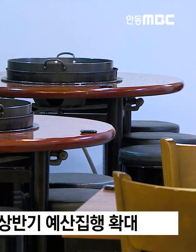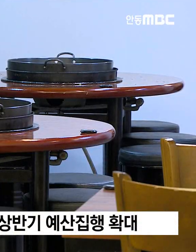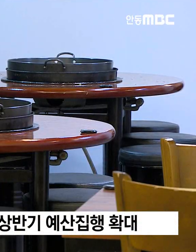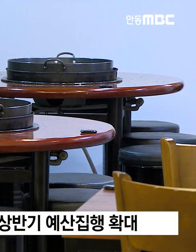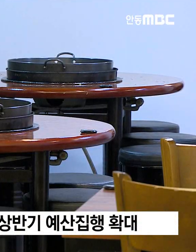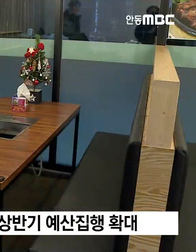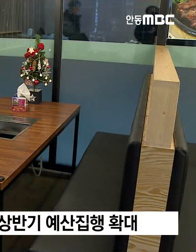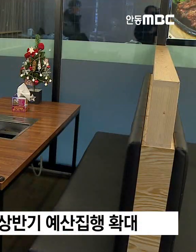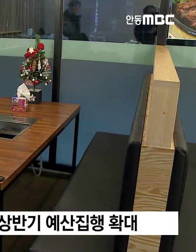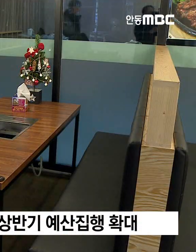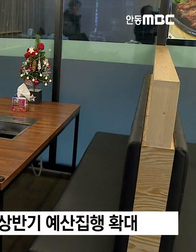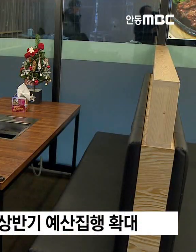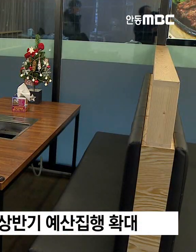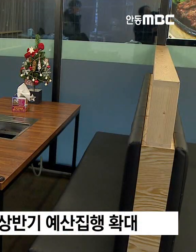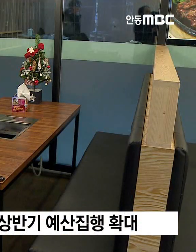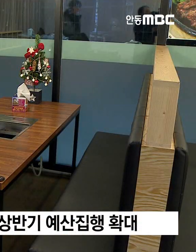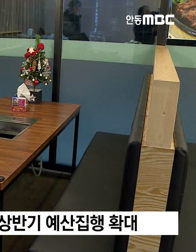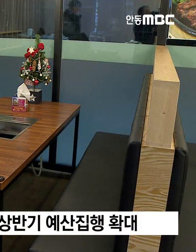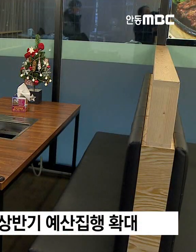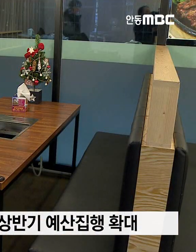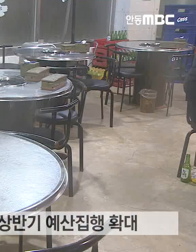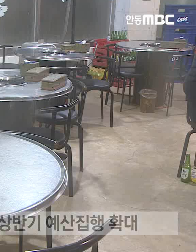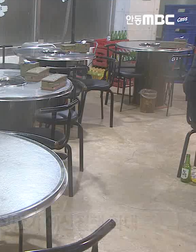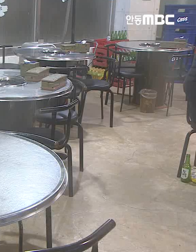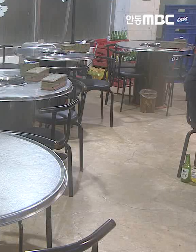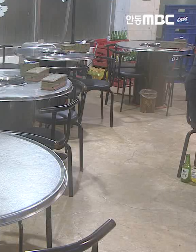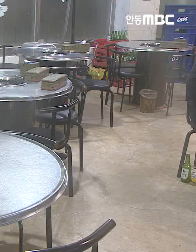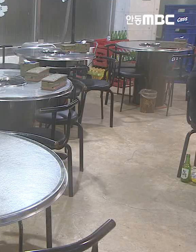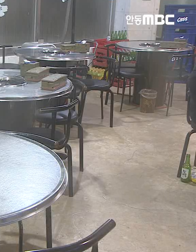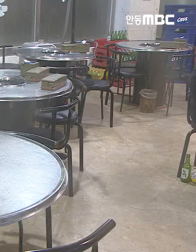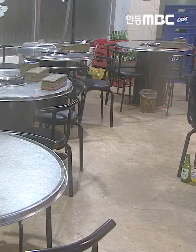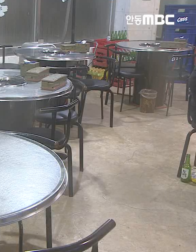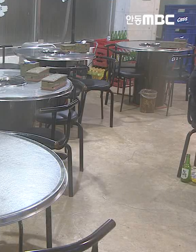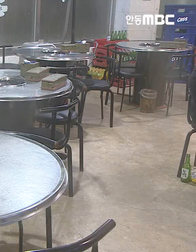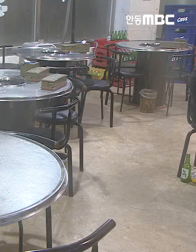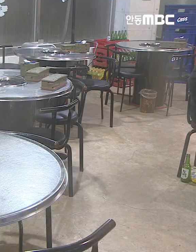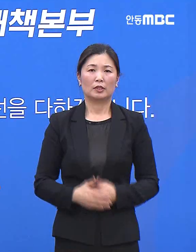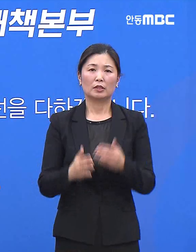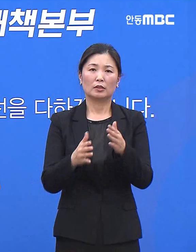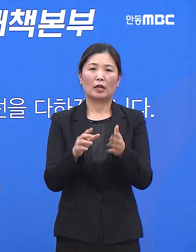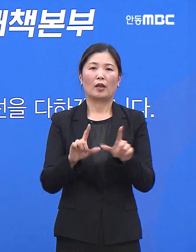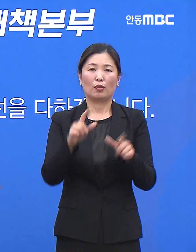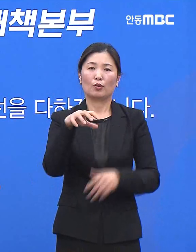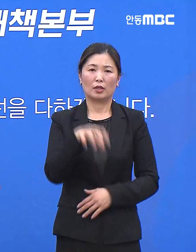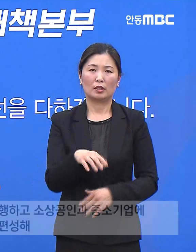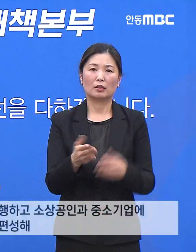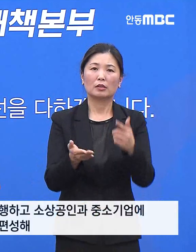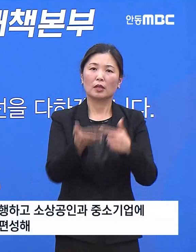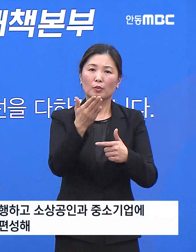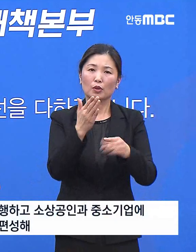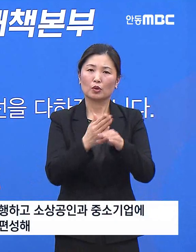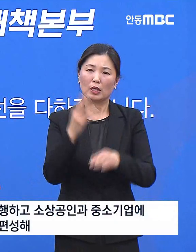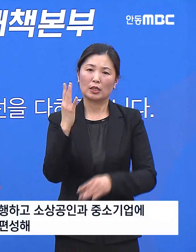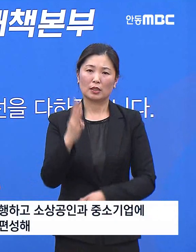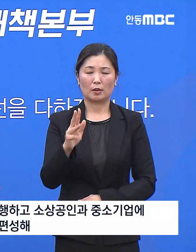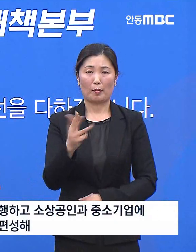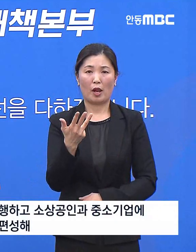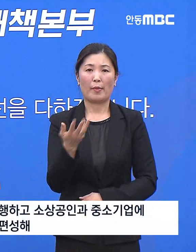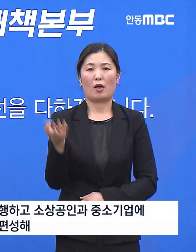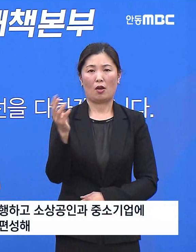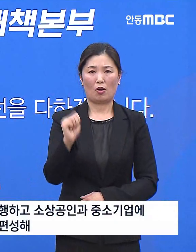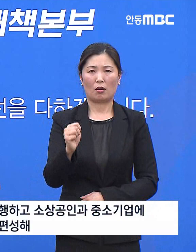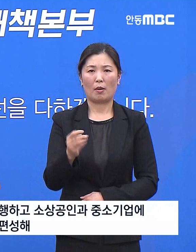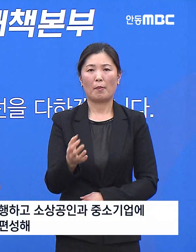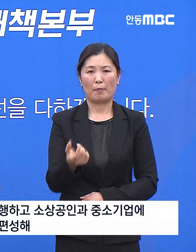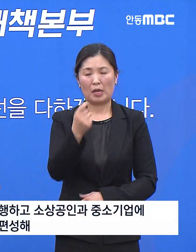예산을 편성하고 상반기 예산 집행도 확대하기로 했습니다. 상반기 중에 4,802억